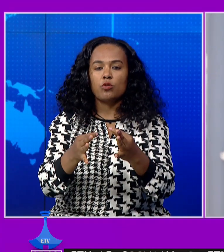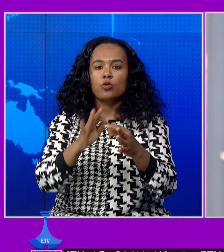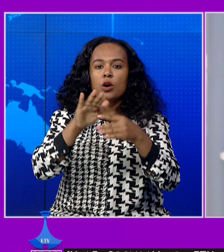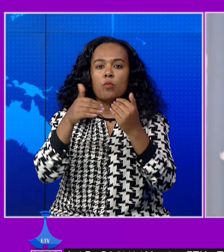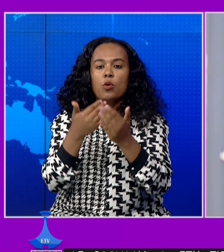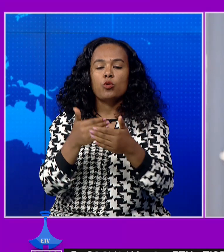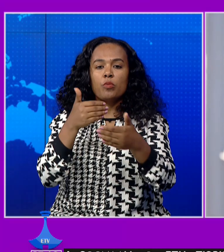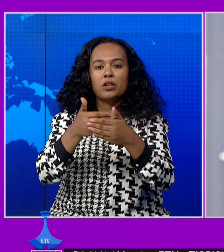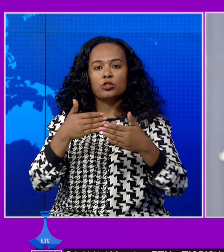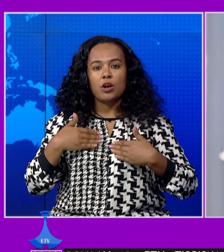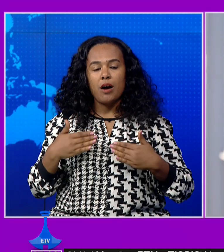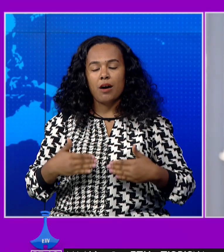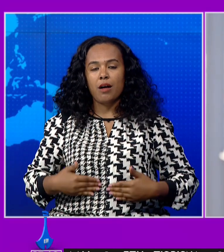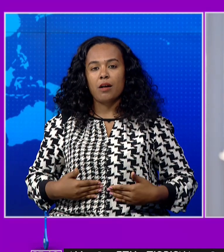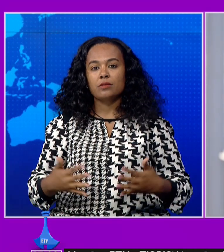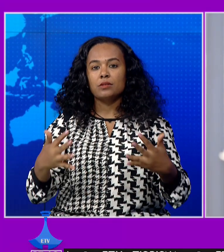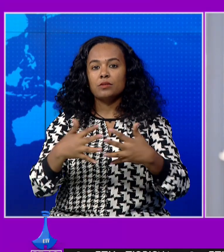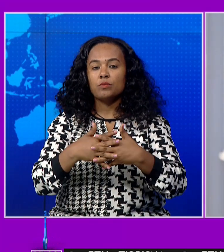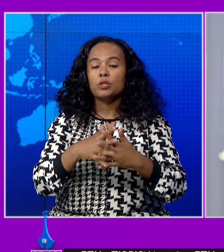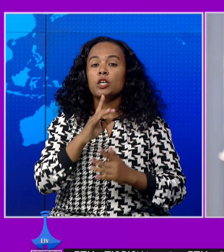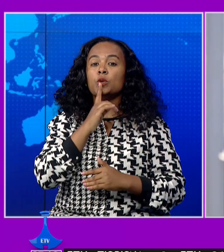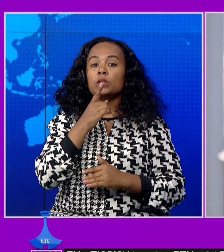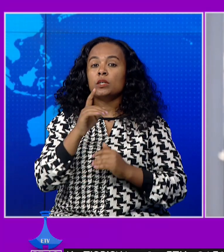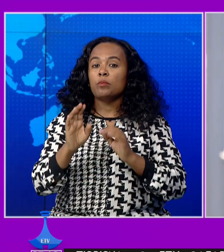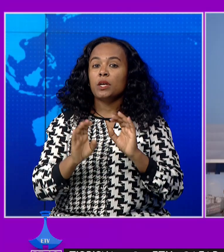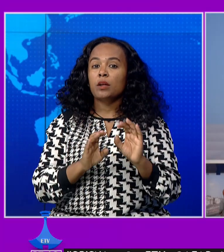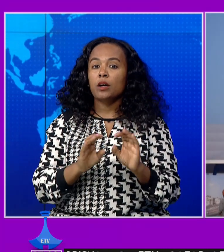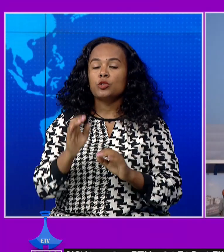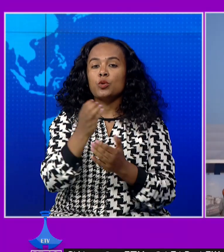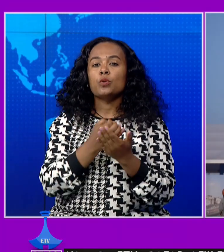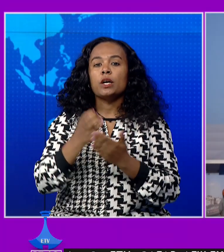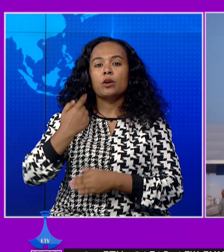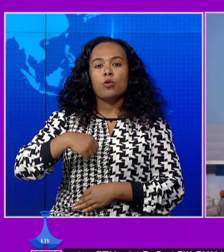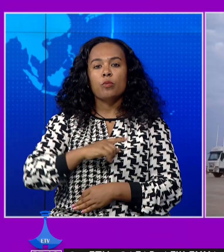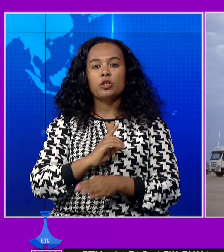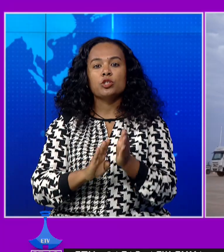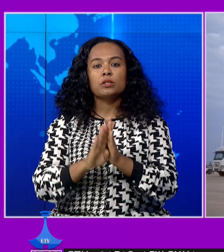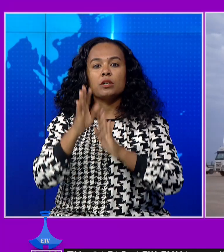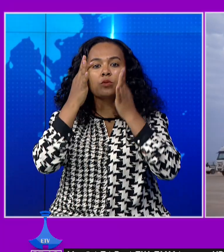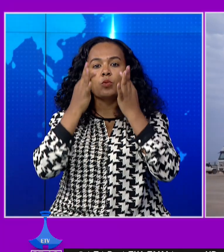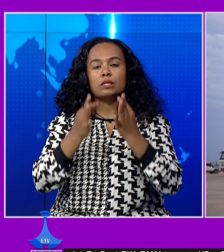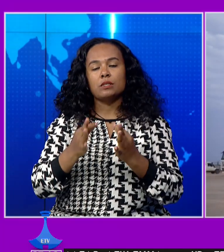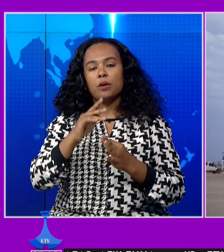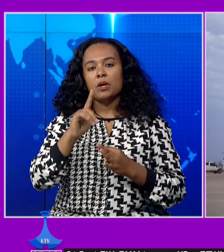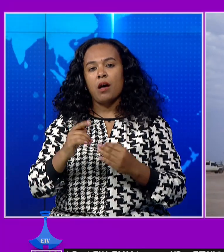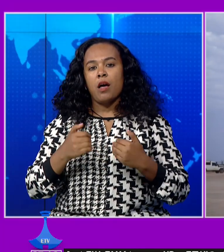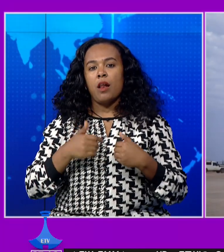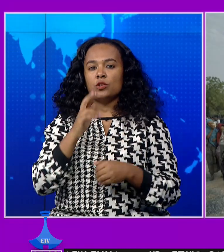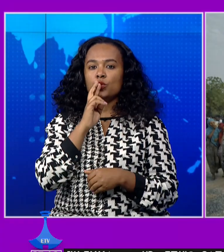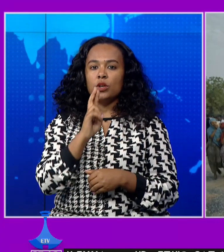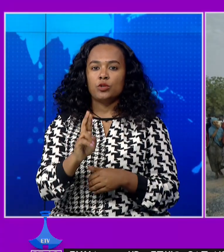በሁሉም ባለድርሻ አካላት ትብብር እውን የምናደርጋቸው ለኢኮኖሚያችን እድገት ወሳኝ ሚና ያላቸው